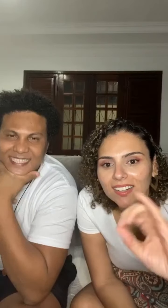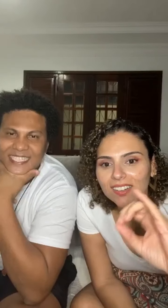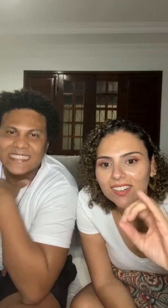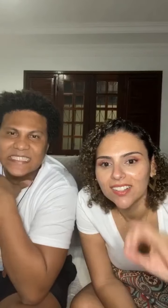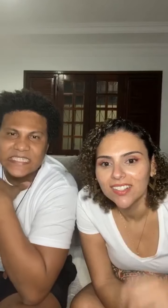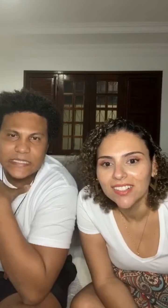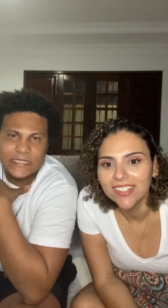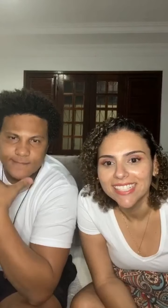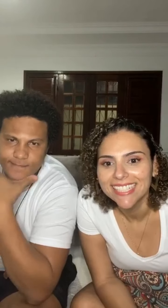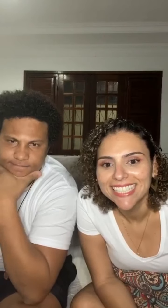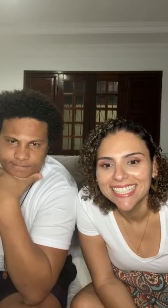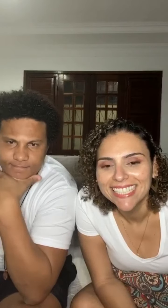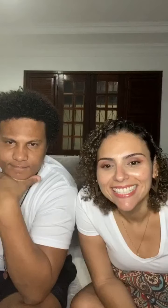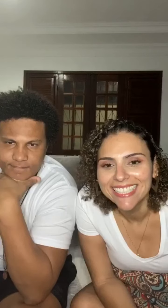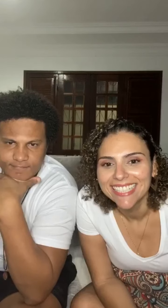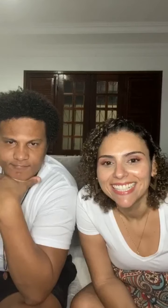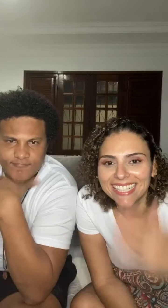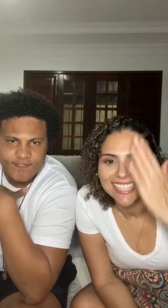Oi, oi, oi.